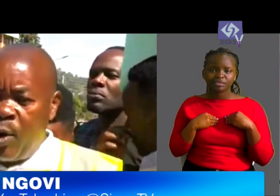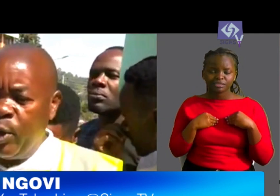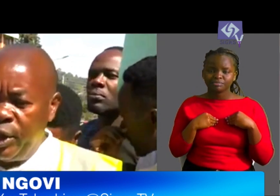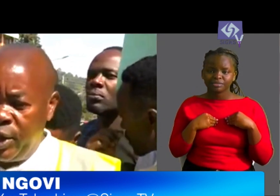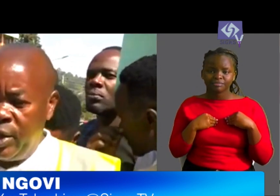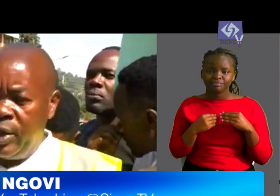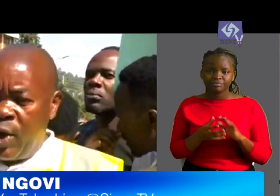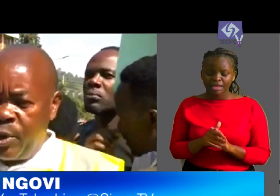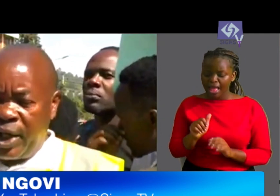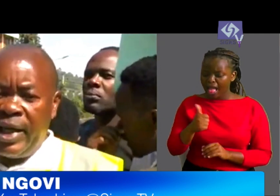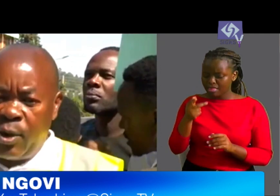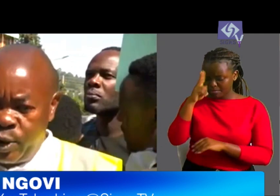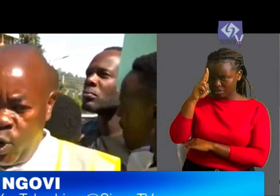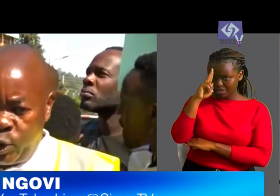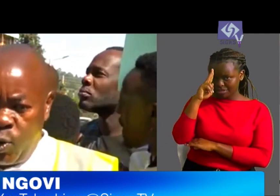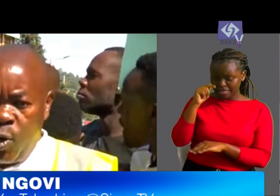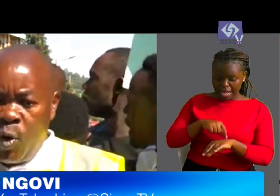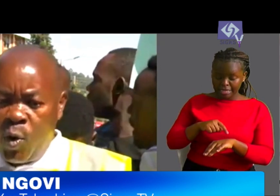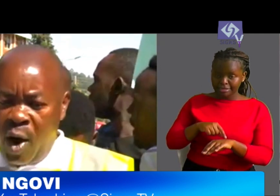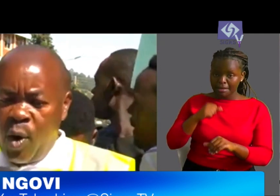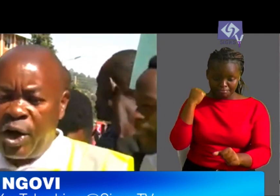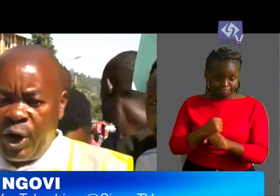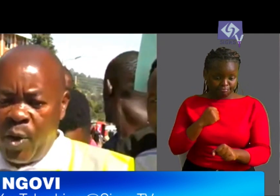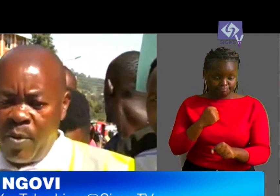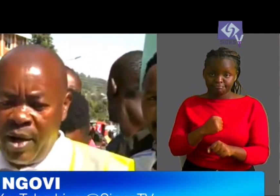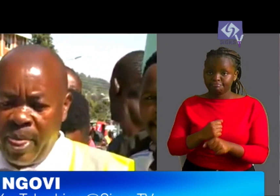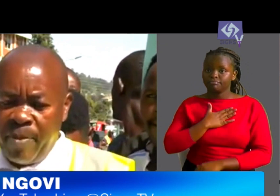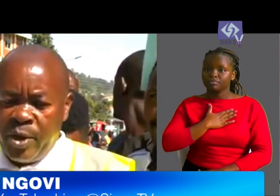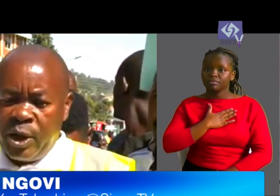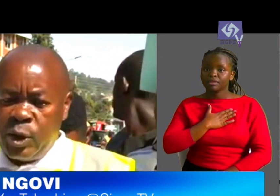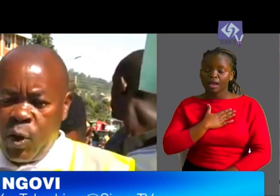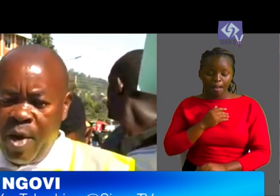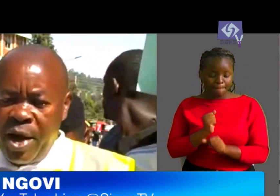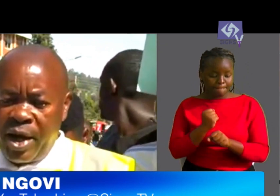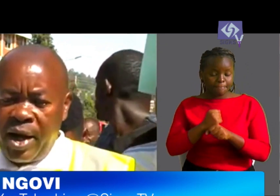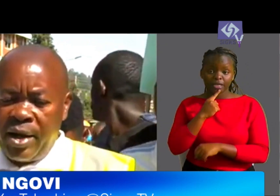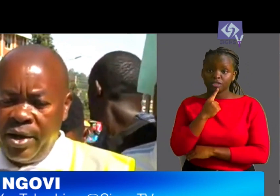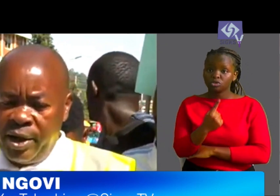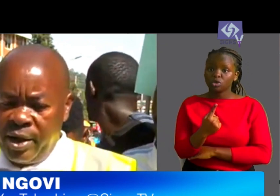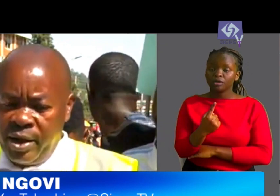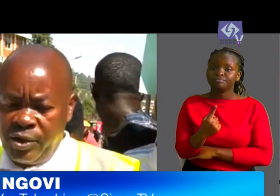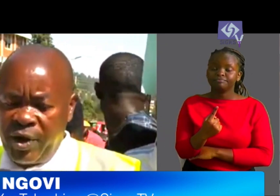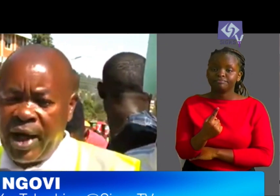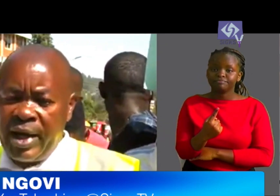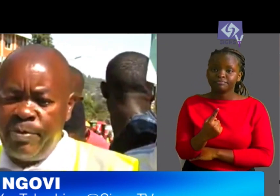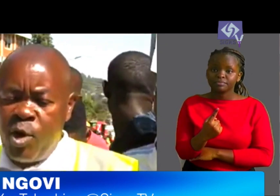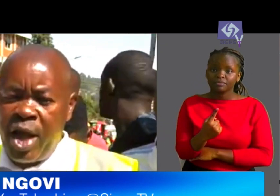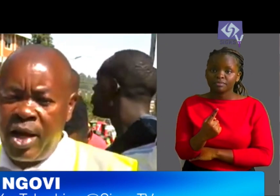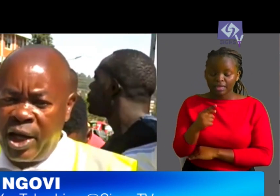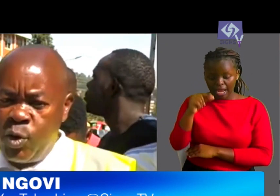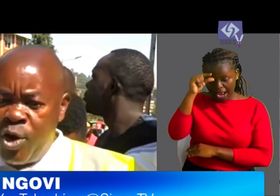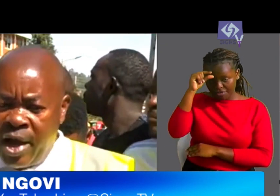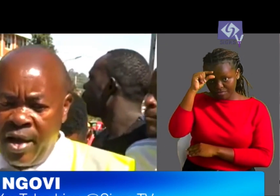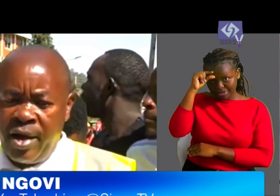na maafisa wa polisi tunapotekeleza wajibu wetu wa kuhakikisha kwamba tumeweka serikali